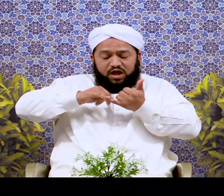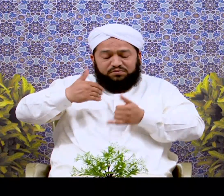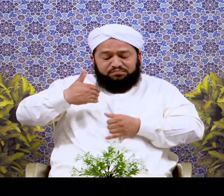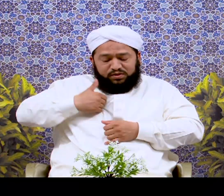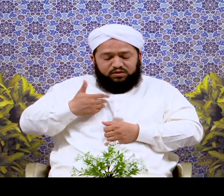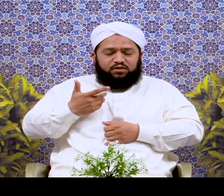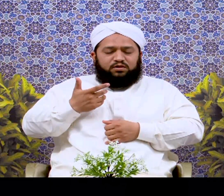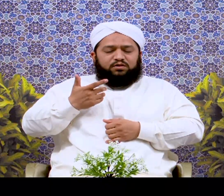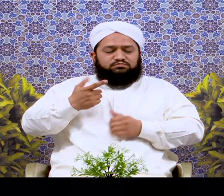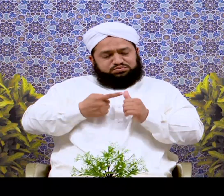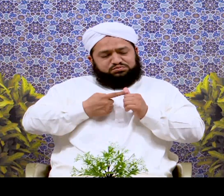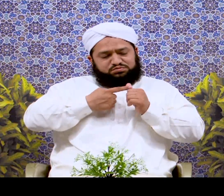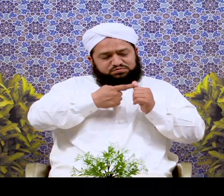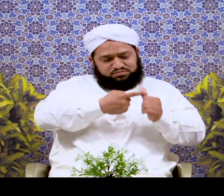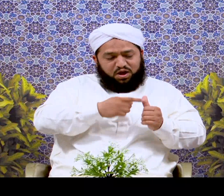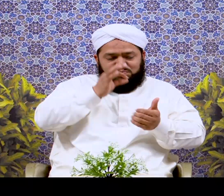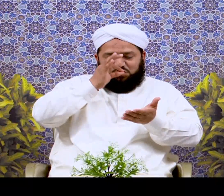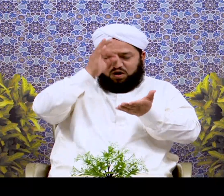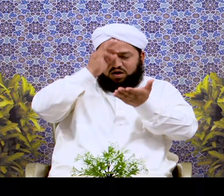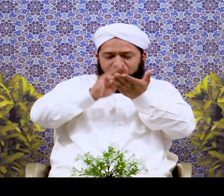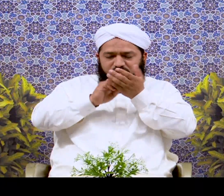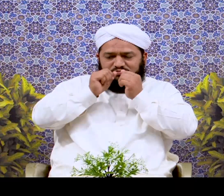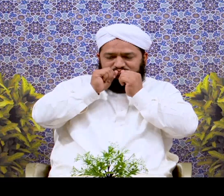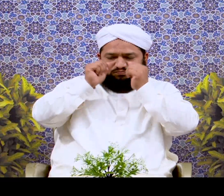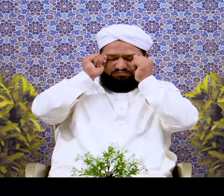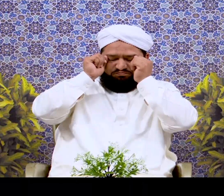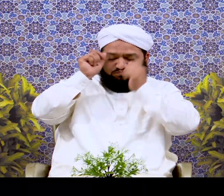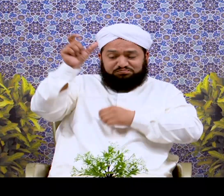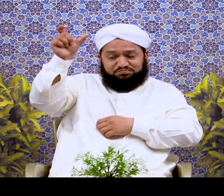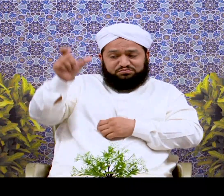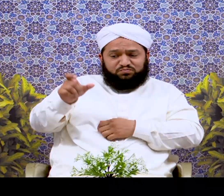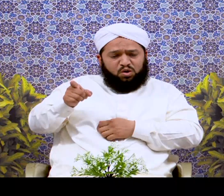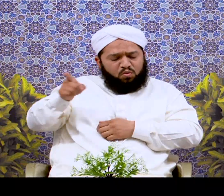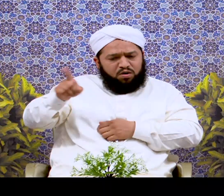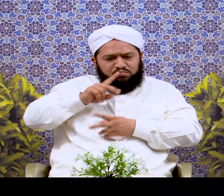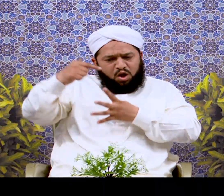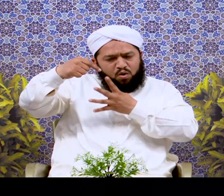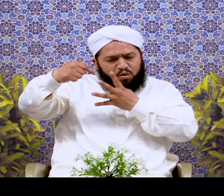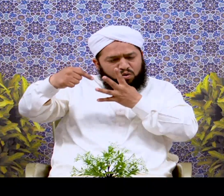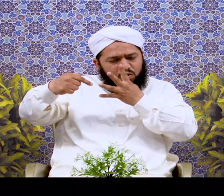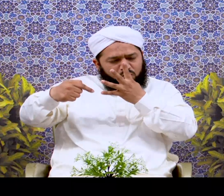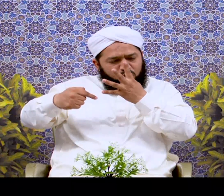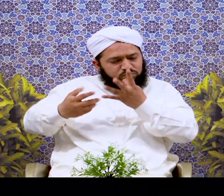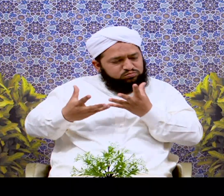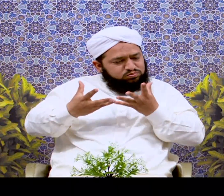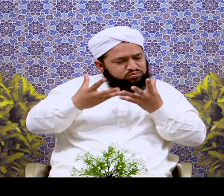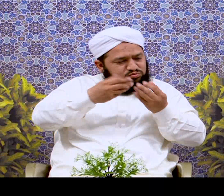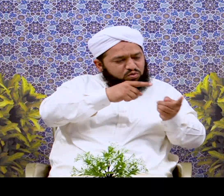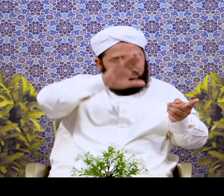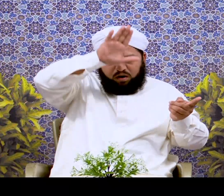اللہ عنہ کی زبانی پیارے آقا صلی اللہ علیہ وآلہ وصحبہ وسلم کے اوصاف سن کر بادشاہ کو یقین ہو